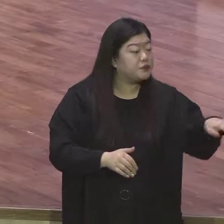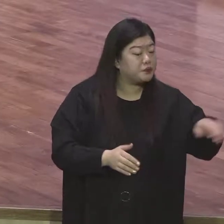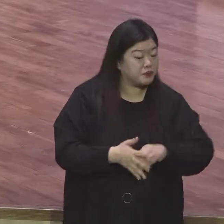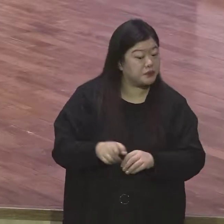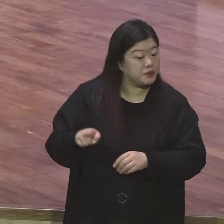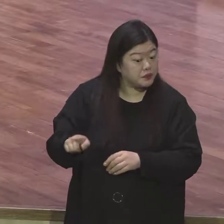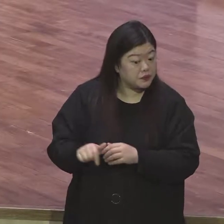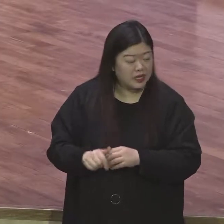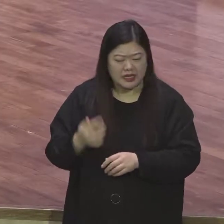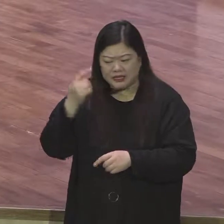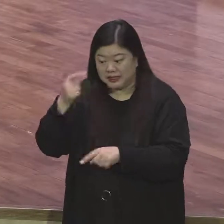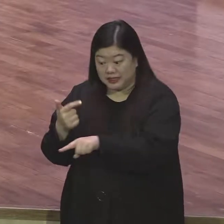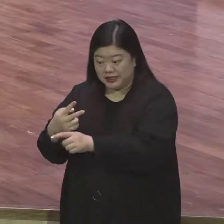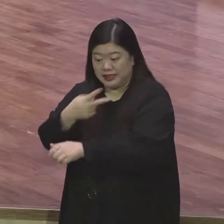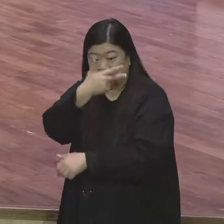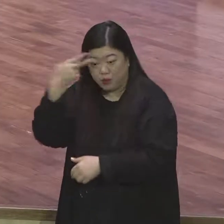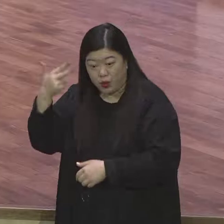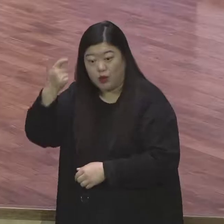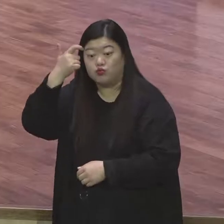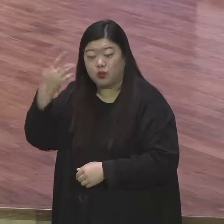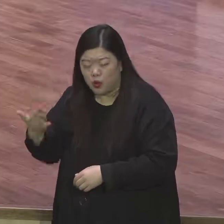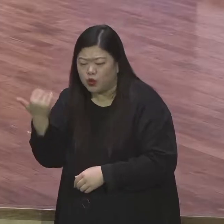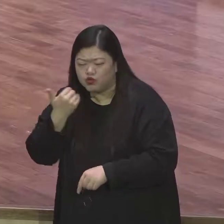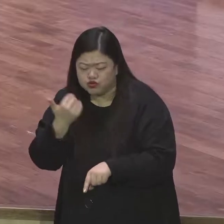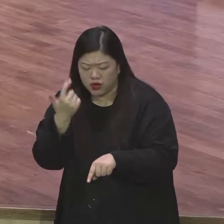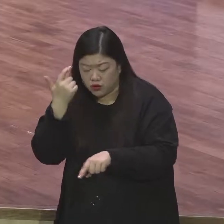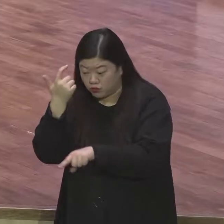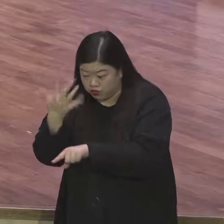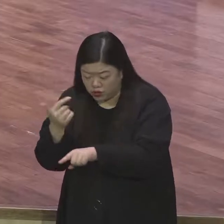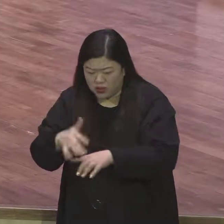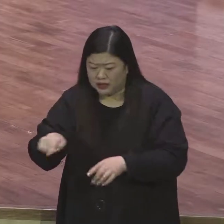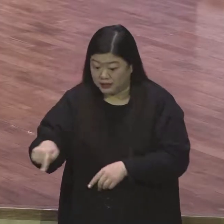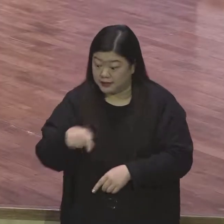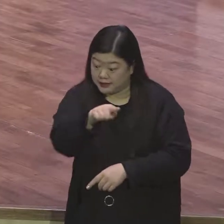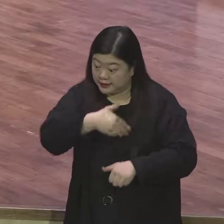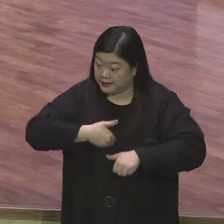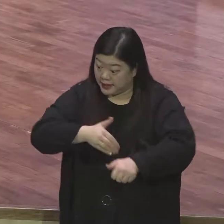디모데뿐만 아니라 다 물어봤어요. 근데 그들은 전부 다 안 간다는 거예요.